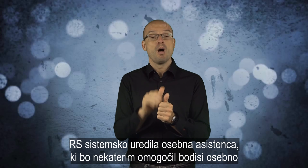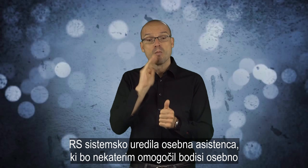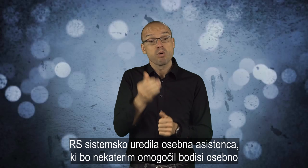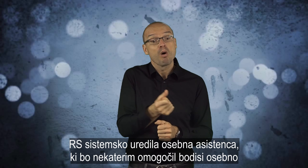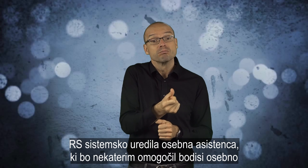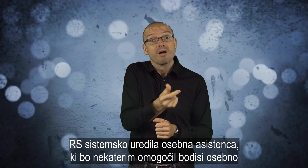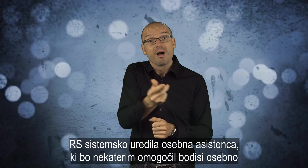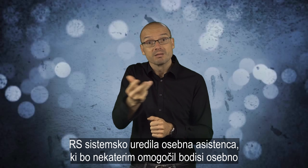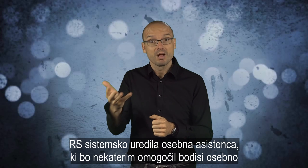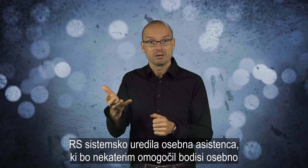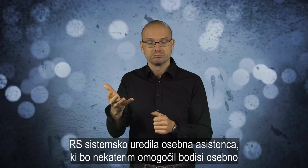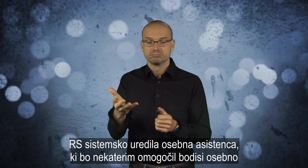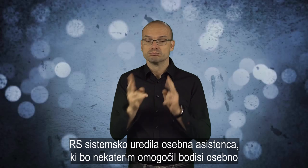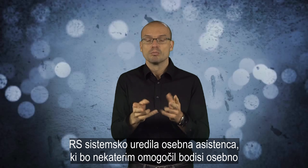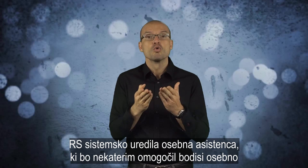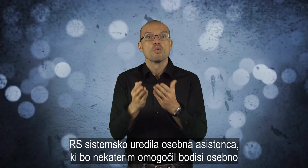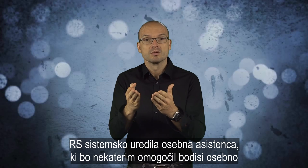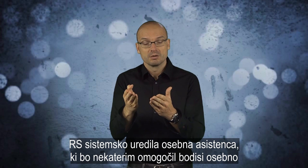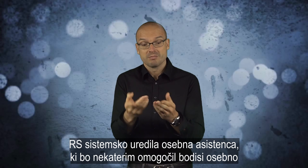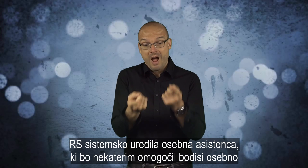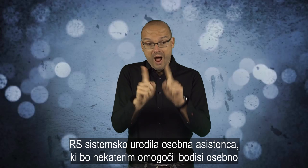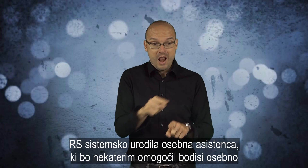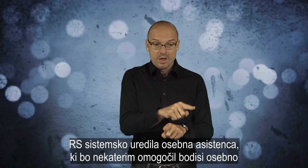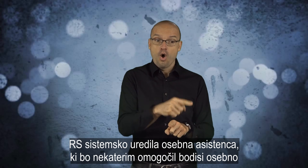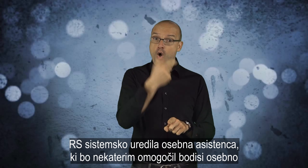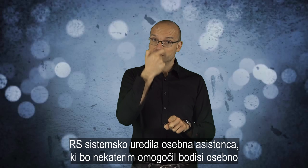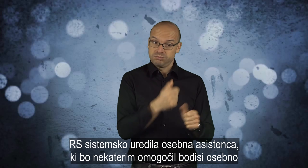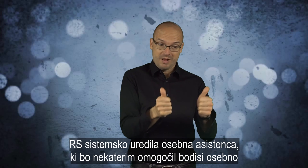bodisi osebno asistenco ali komunikacijski dodatek.